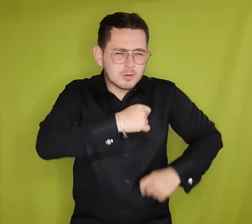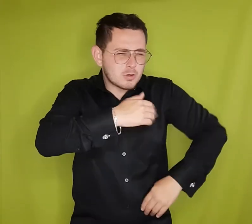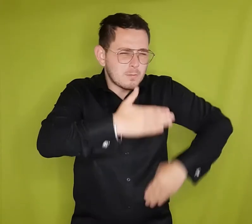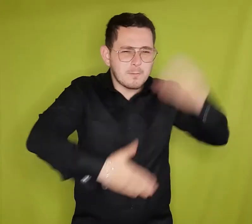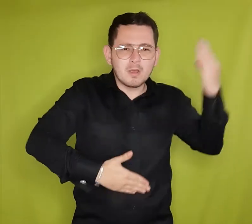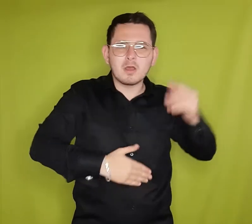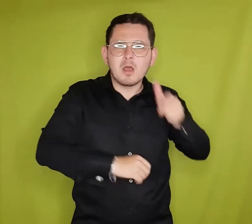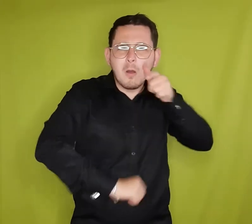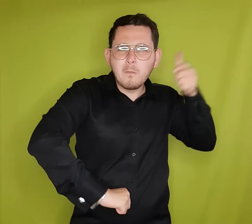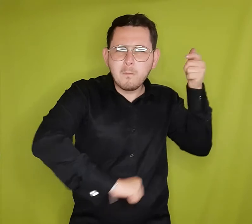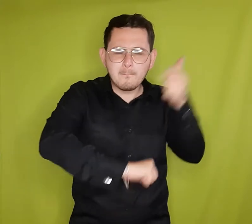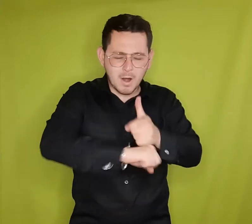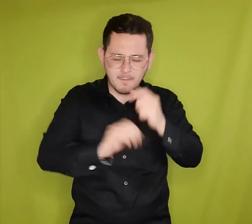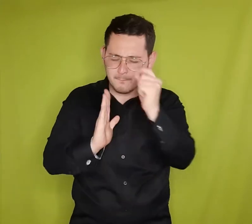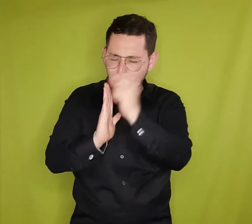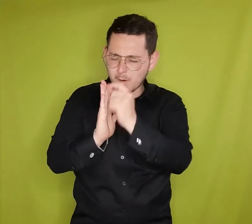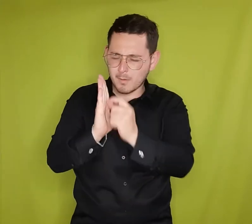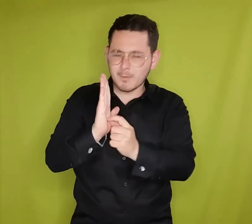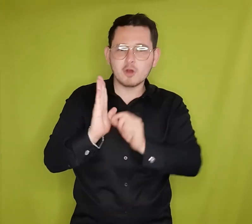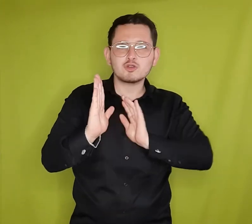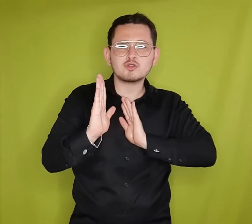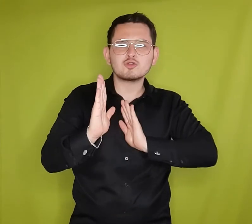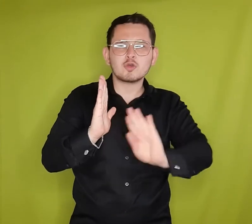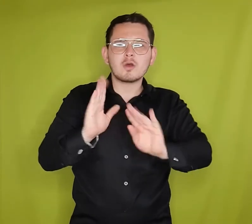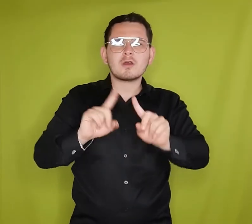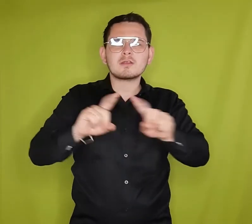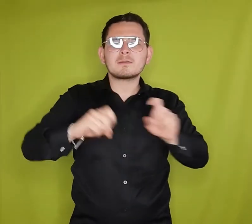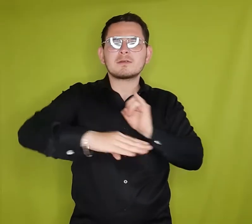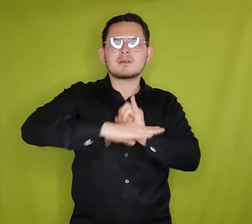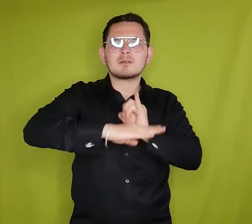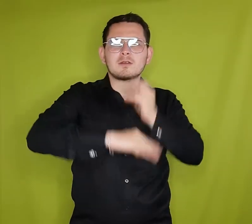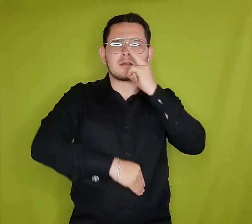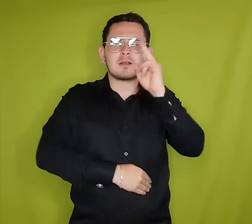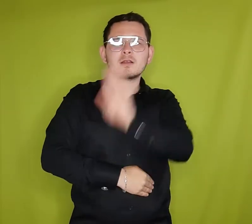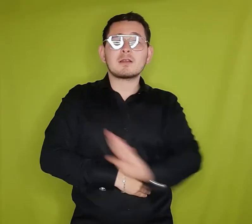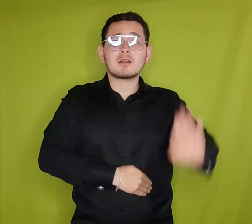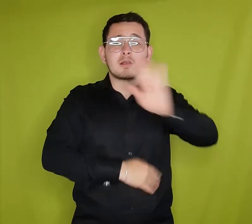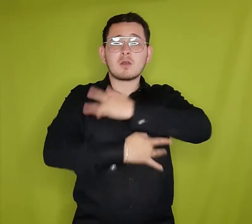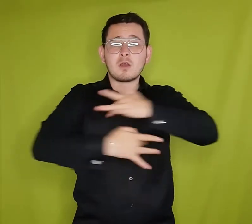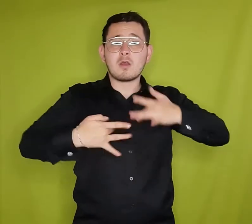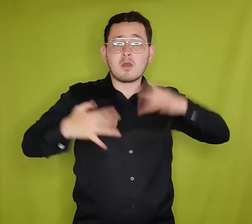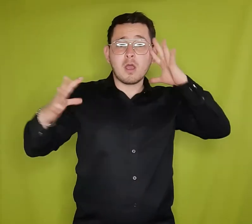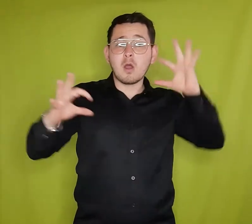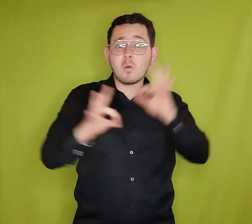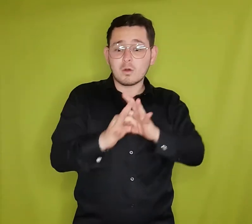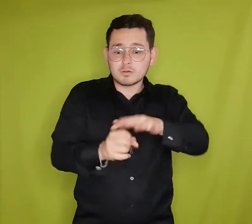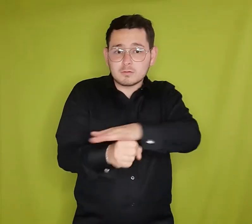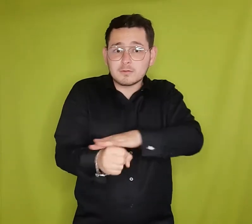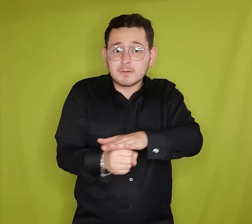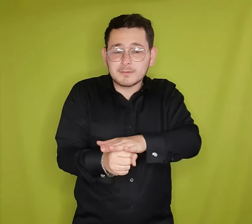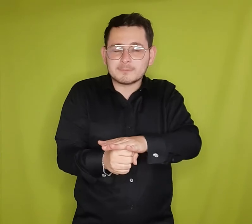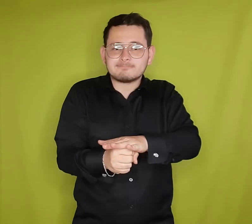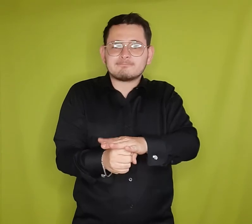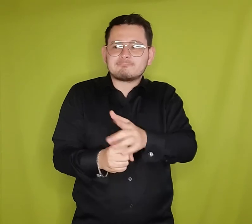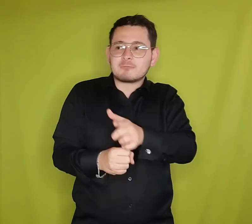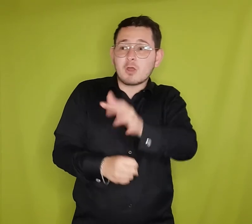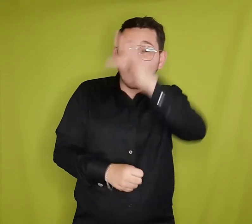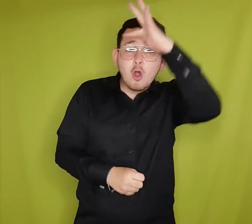en el protocolo del Instituto Nacional de Salud para estos casos. Realizamos visita al hospital universitario por parte del